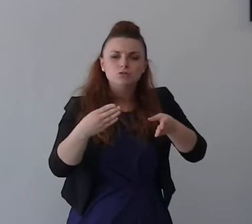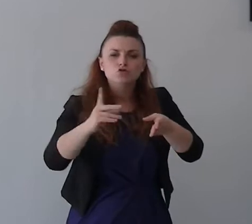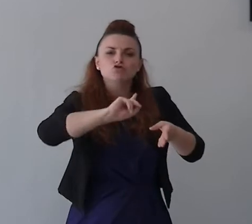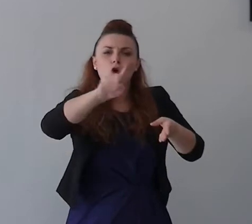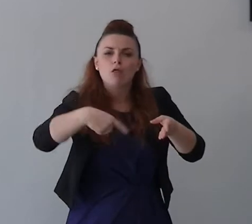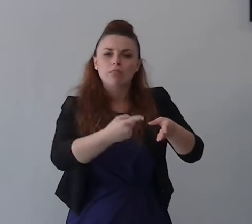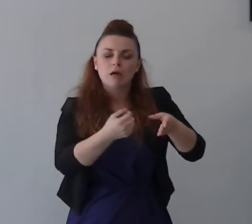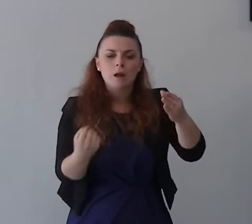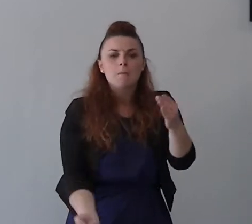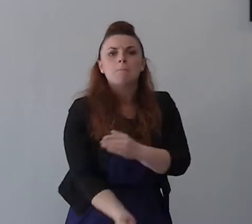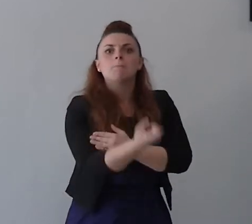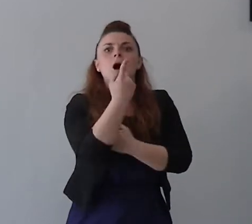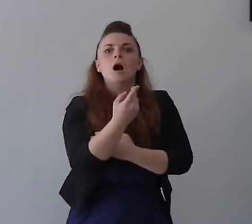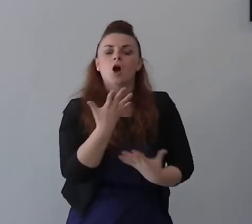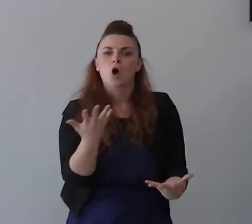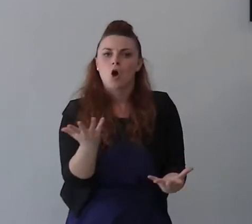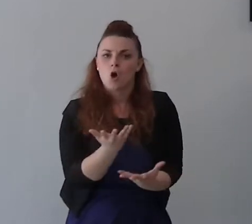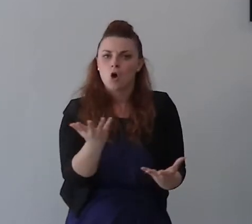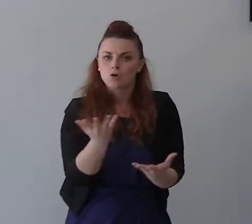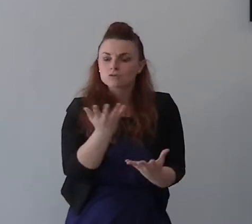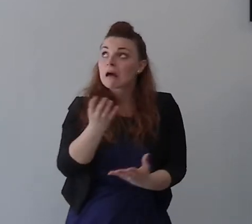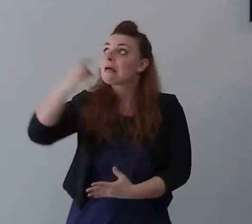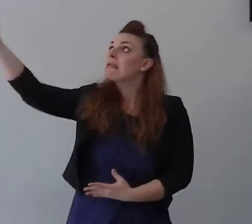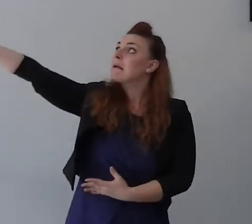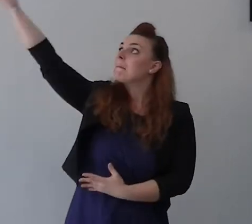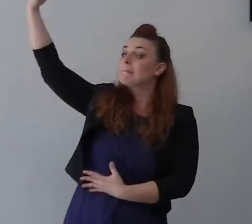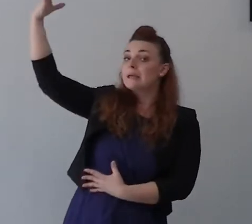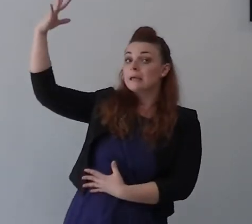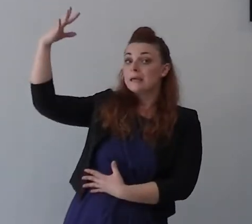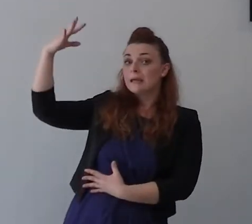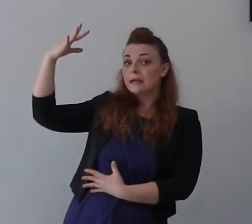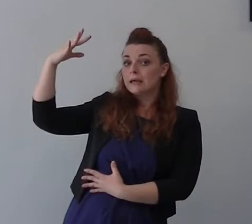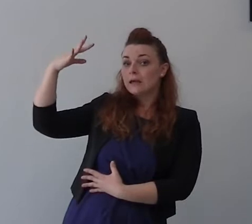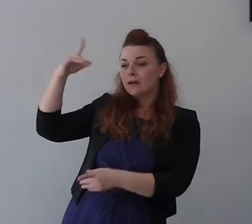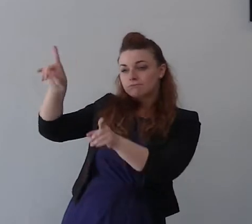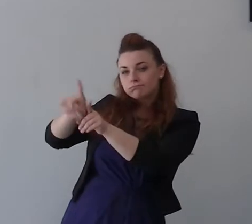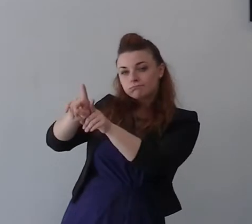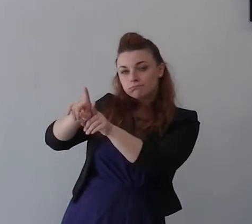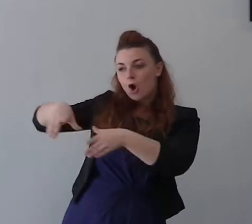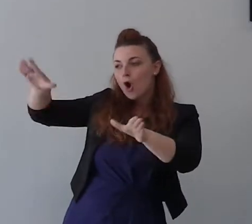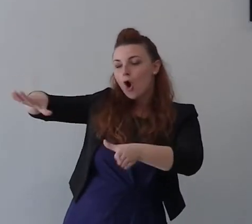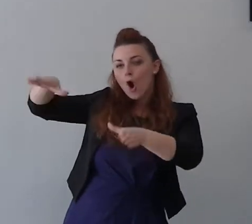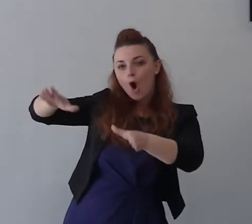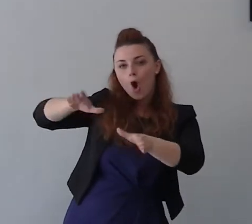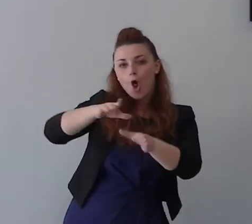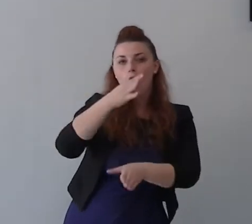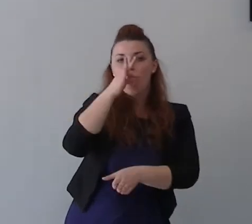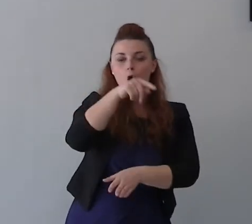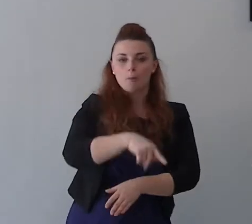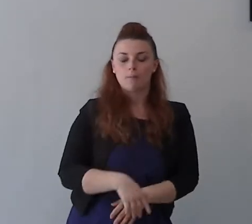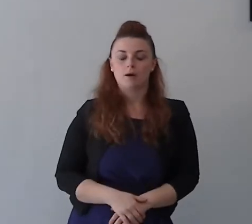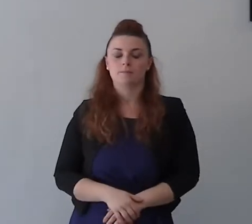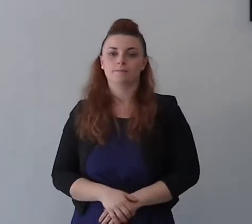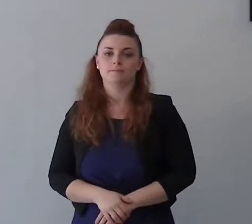importante. È apparso lo Spirito che è disceso come una colomba. Non è una colomba, è come una